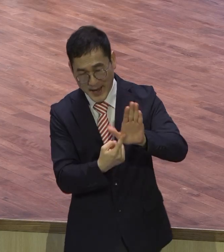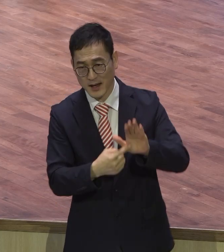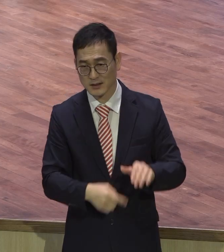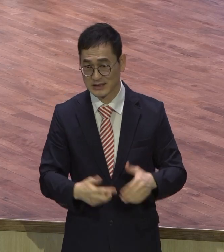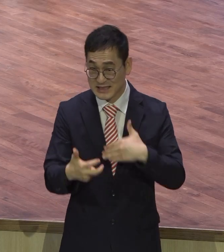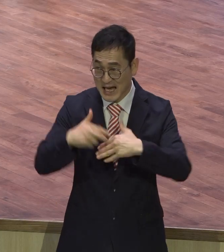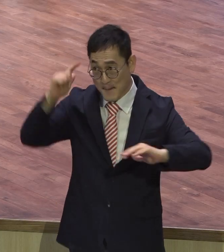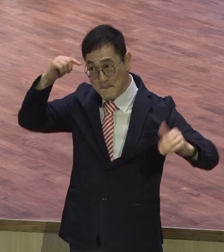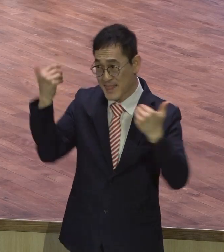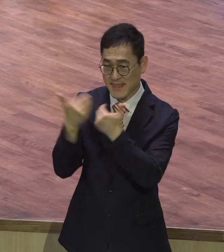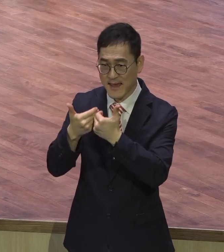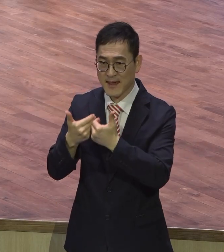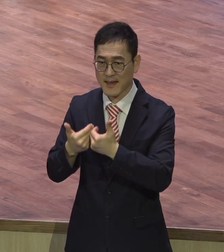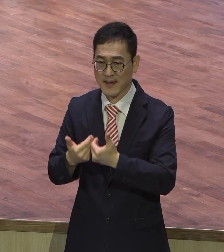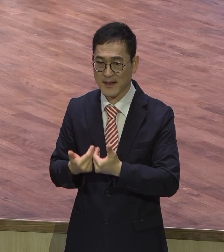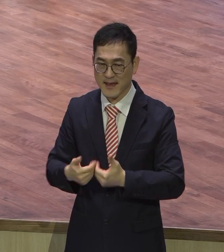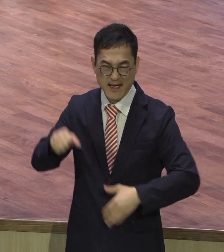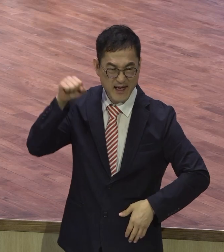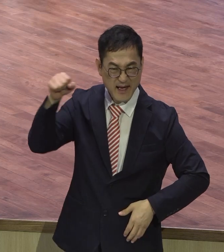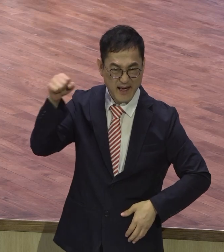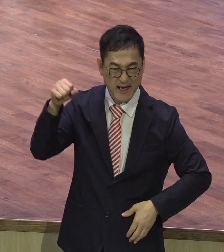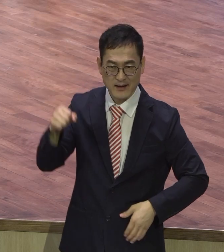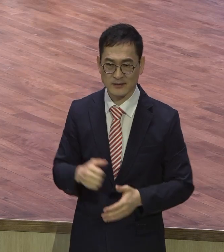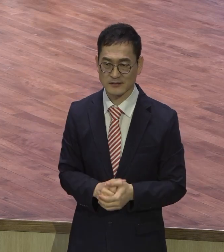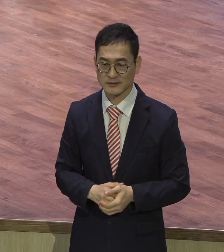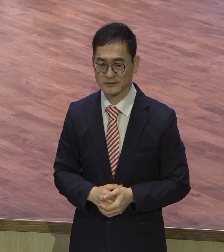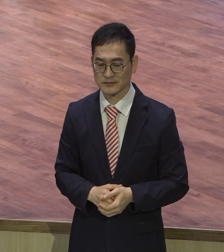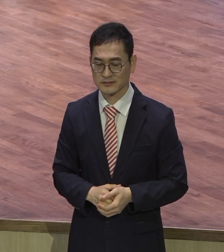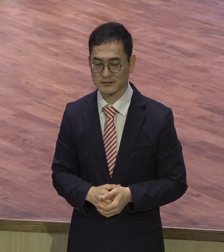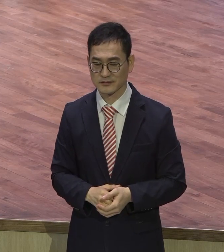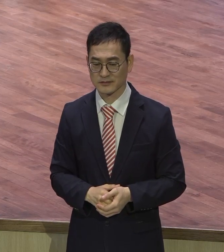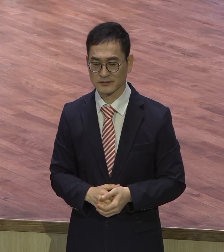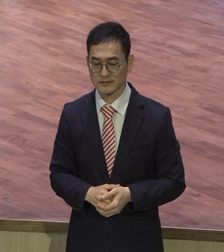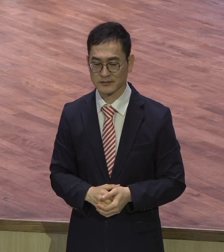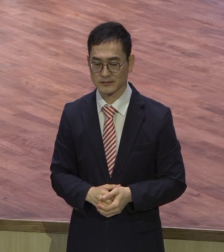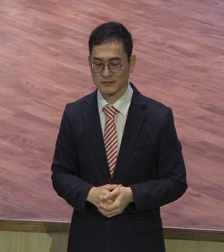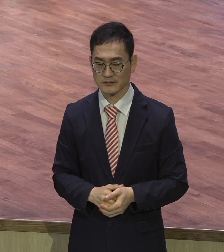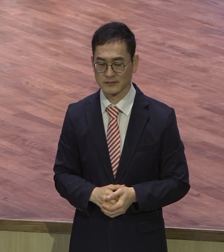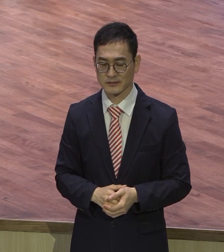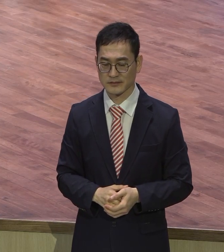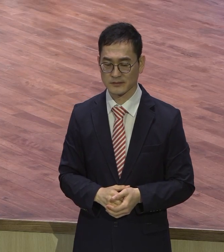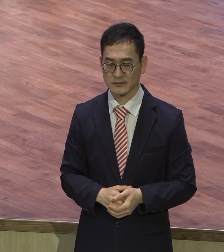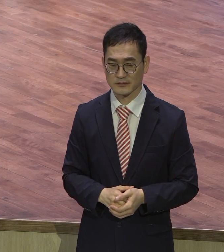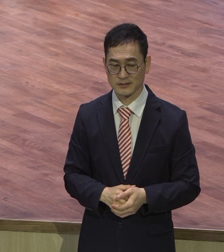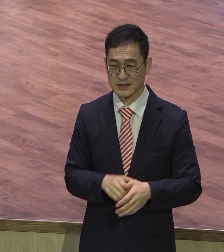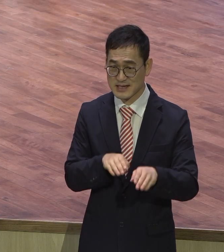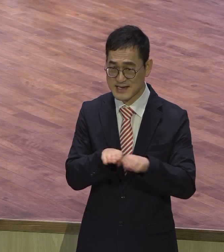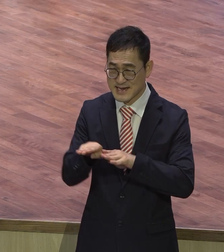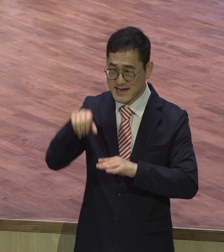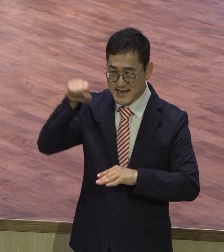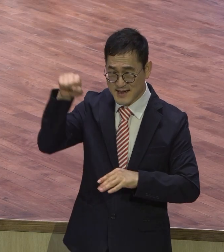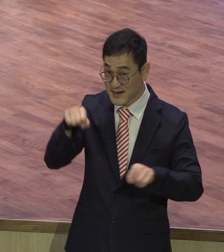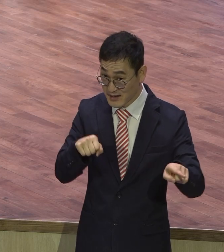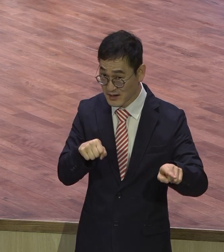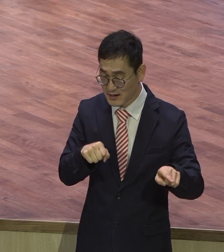임경변의 정책으로 의료계에 항복했다라고 여당 내부에서도 말하고 있습니다.